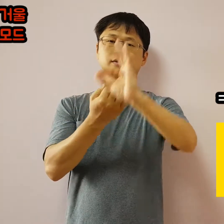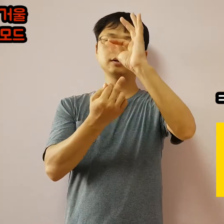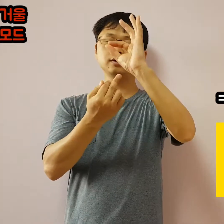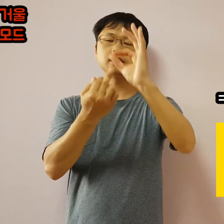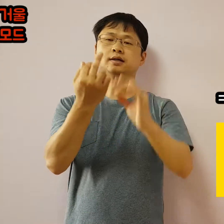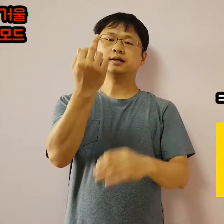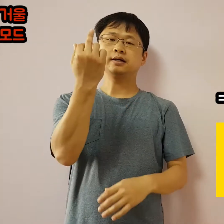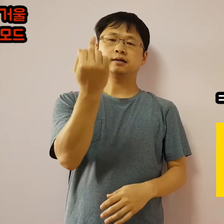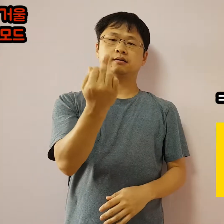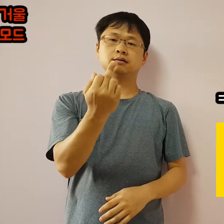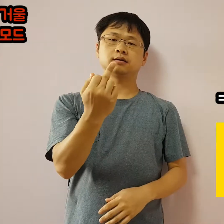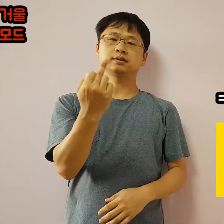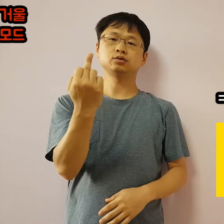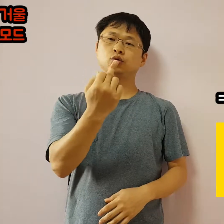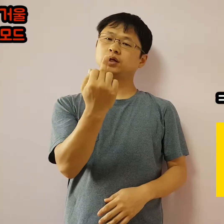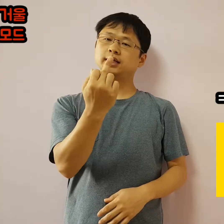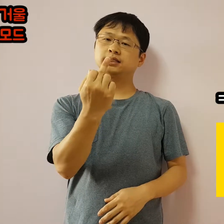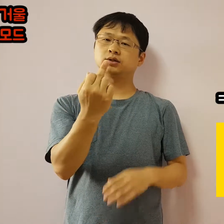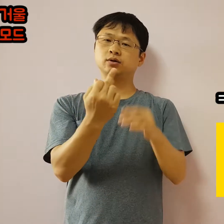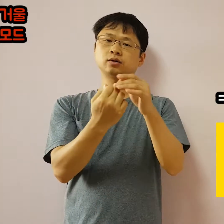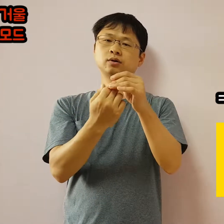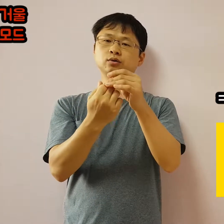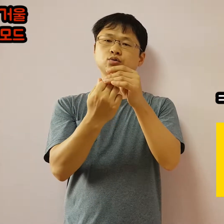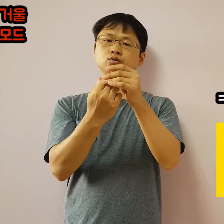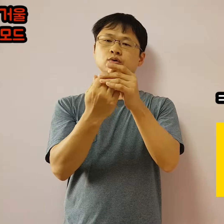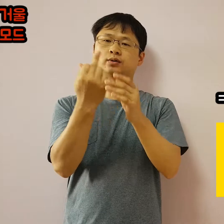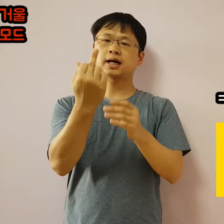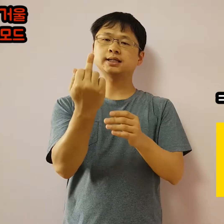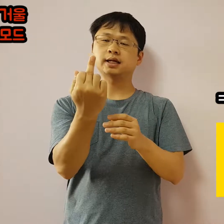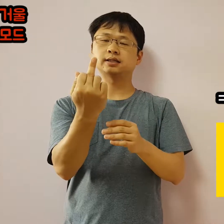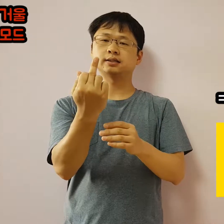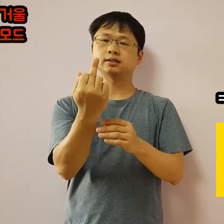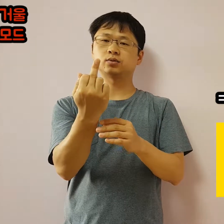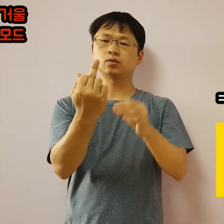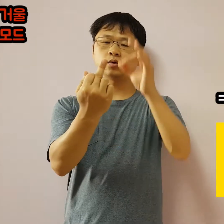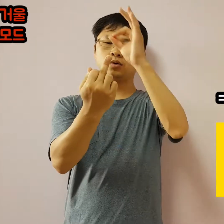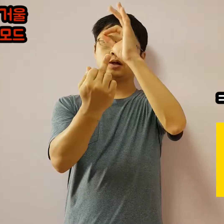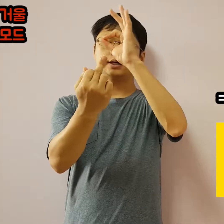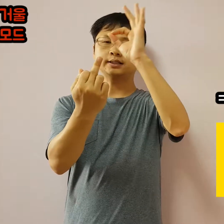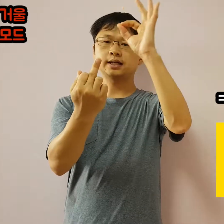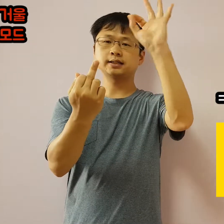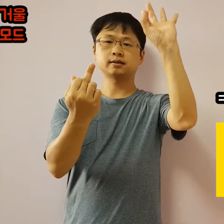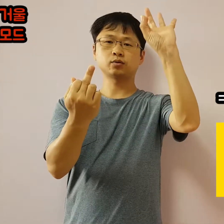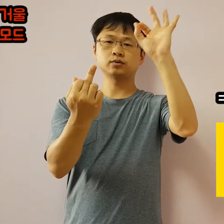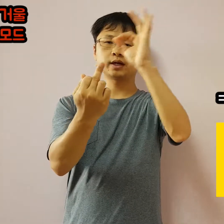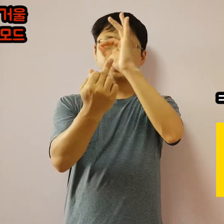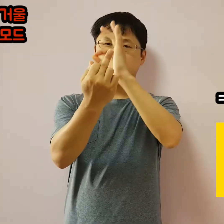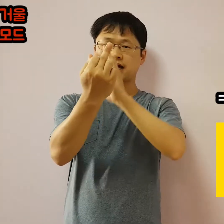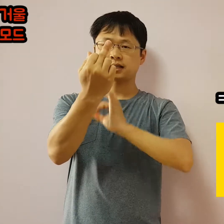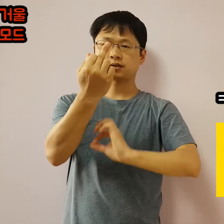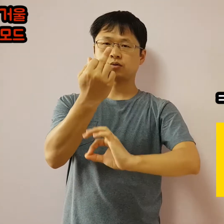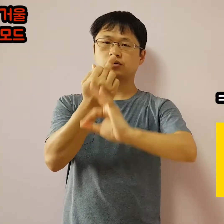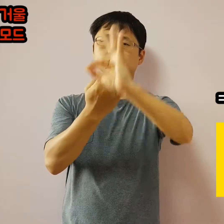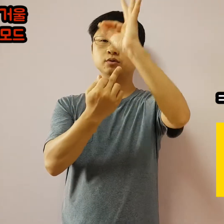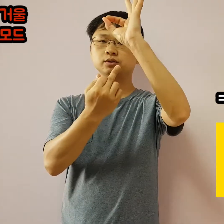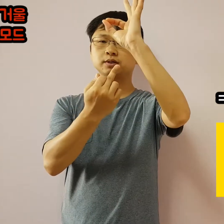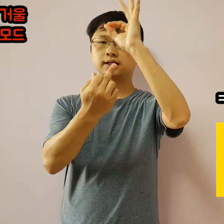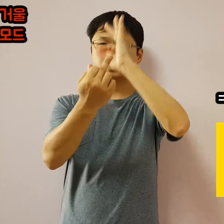표현은 이것은 욕이 아니죠. 수어로 산이라는 뜻이고, 산에서 요거는 해가 떠오르는 모습을